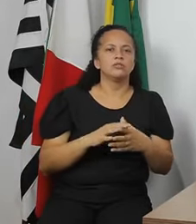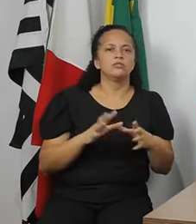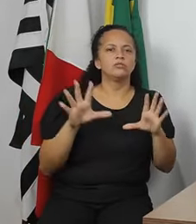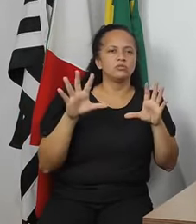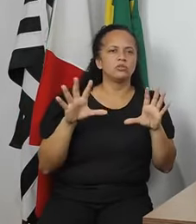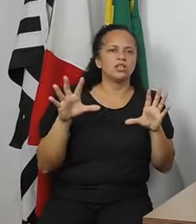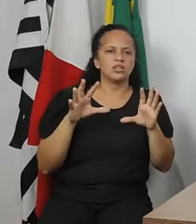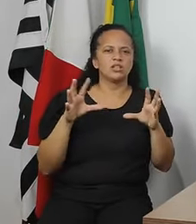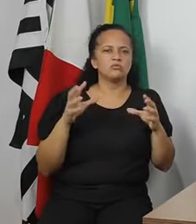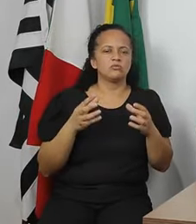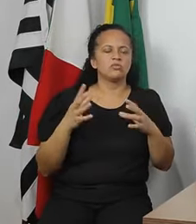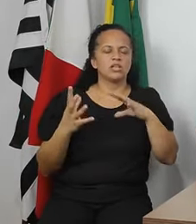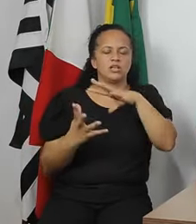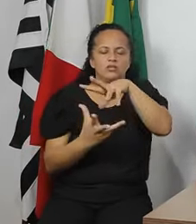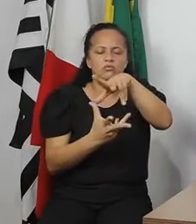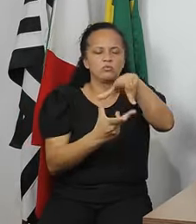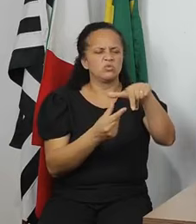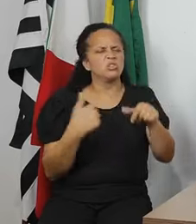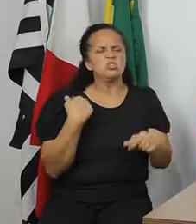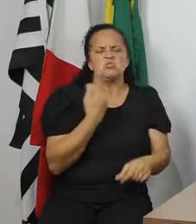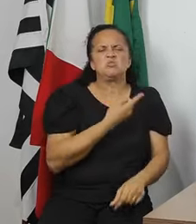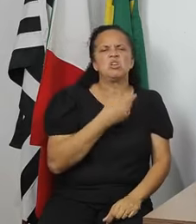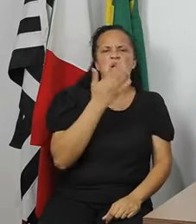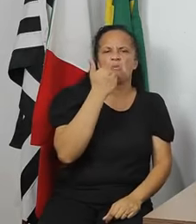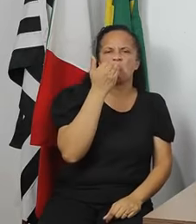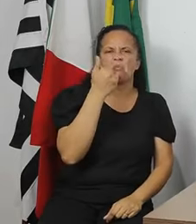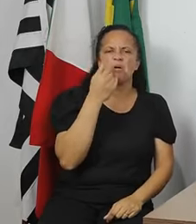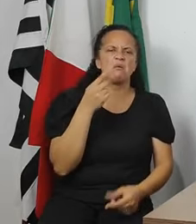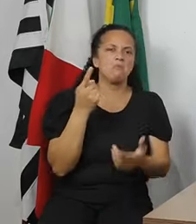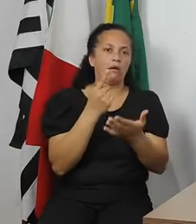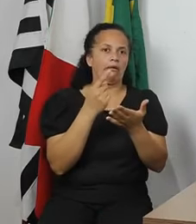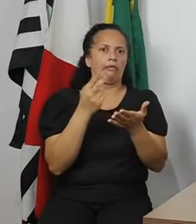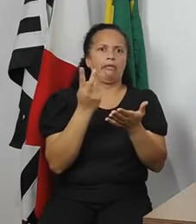gente se alimenta muito mal por vezes, né? Então, quando a gente fala do jejum,